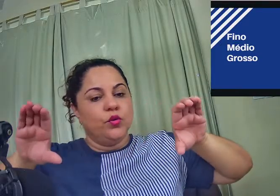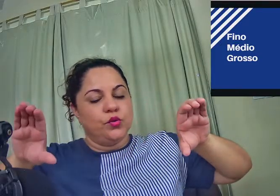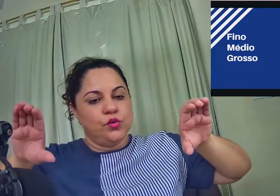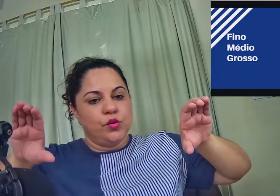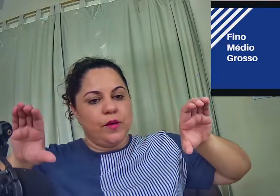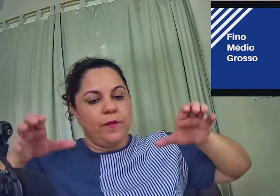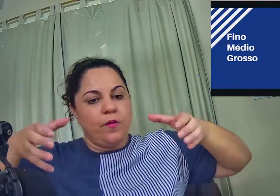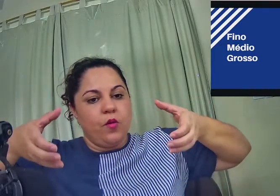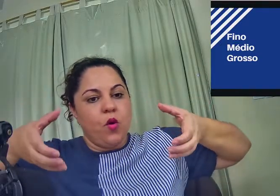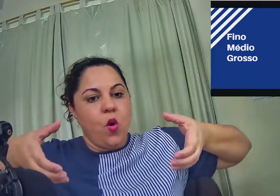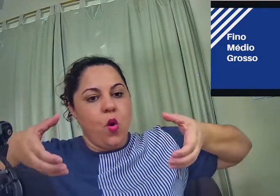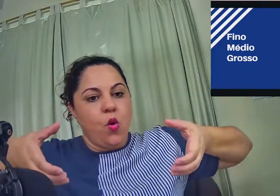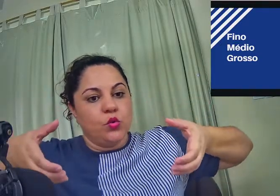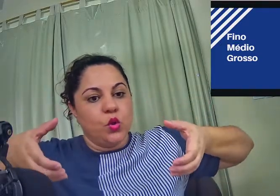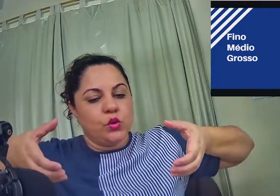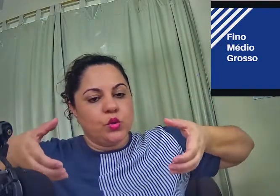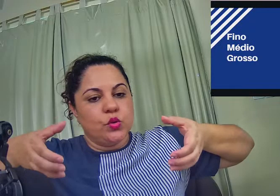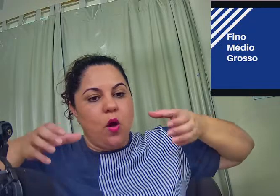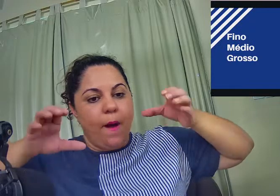Grosso. Ou grosso, ó.